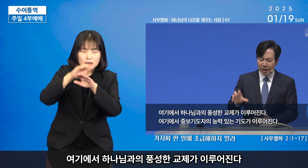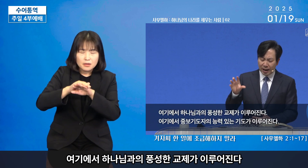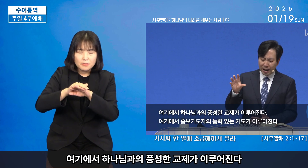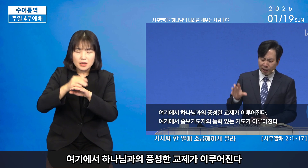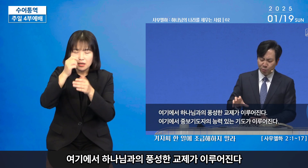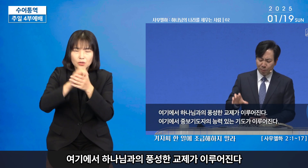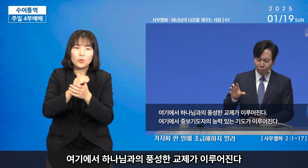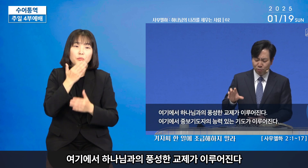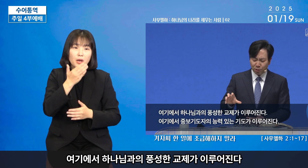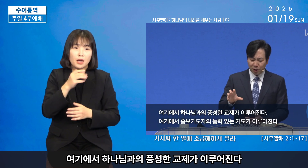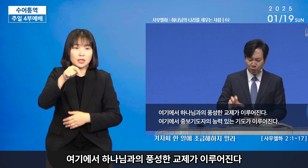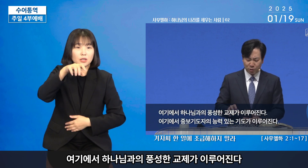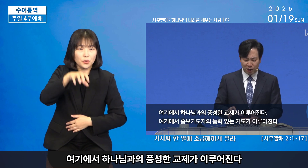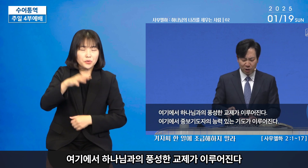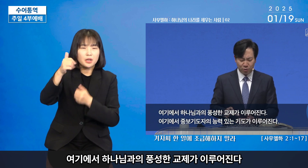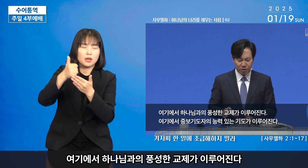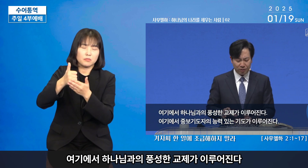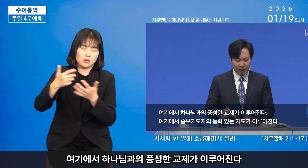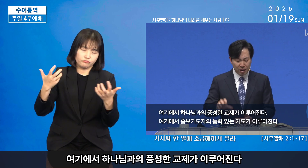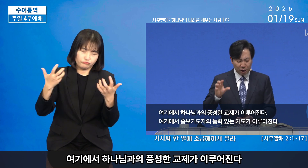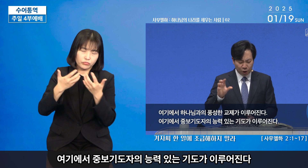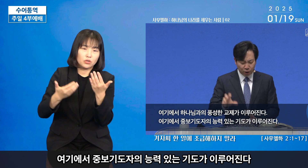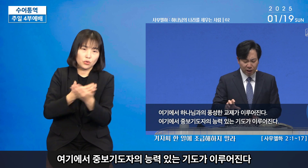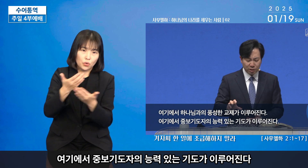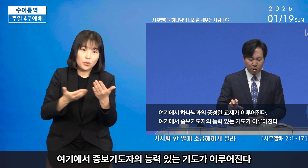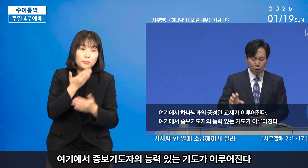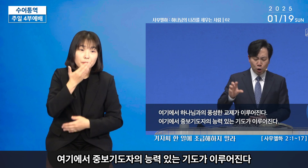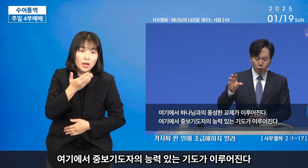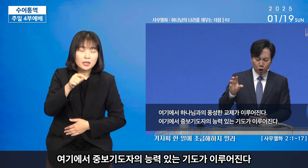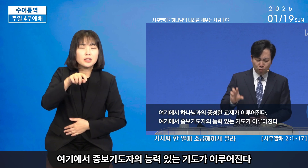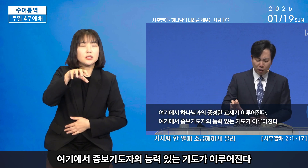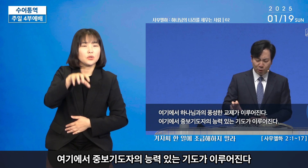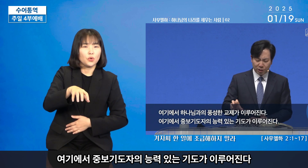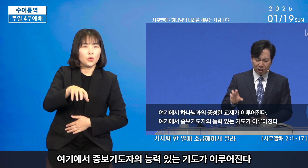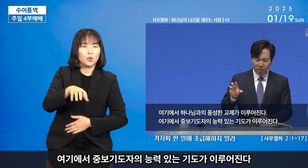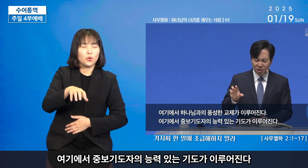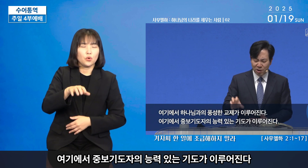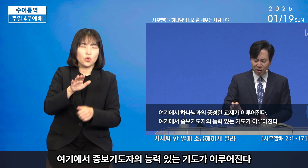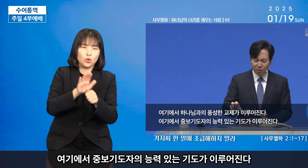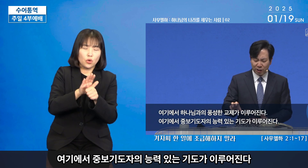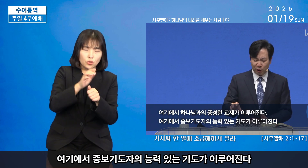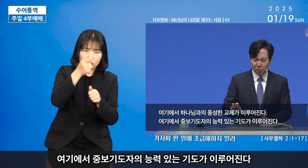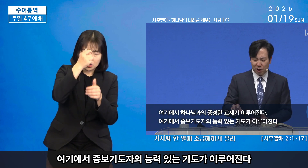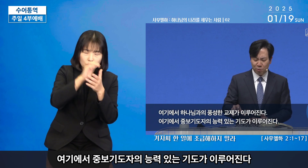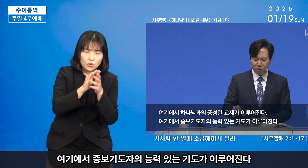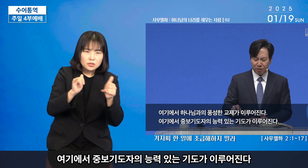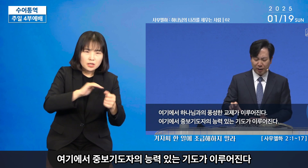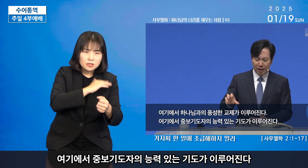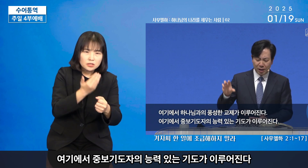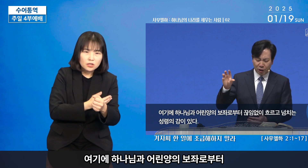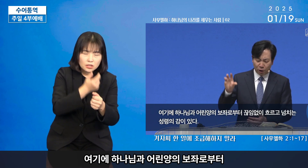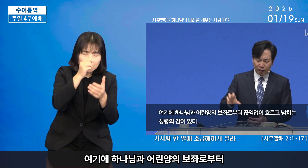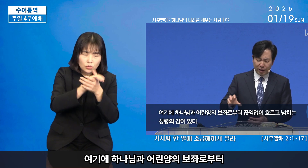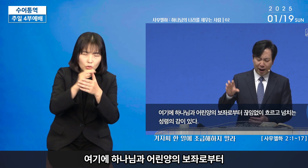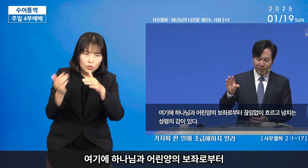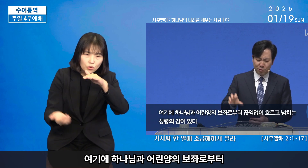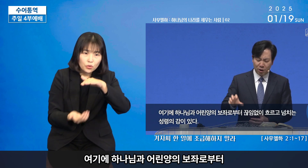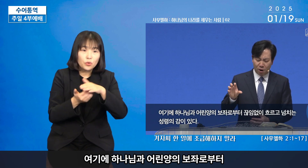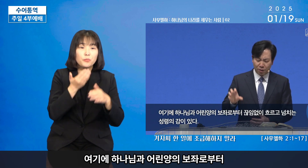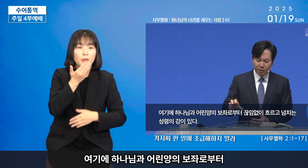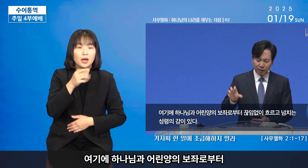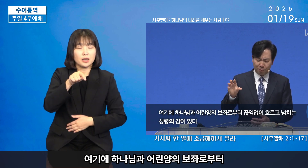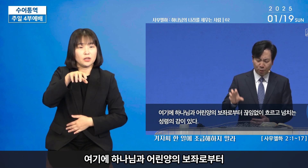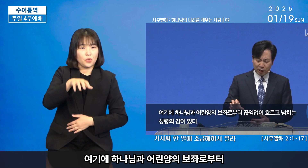여기에서 하나님과의 풍성한 교제가 이루어진다. 여기에서 중보기도자의 능력 있는 기도가 이루어진다. 여기에